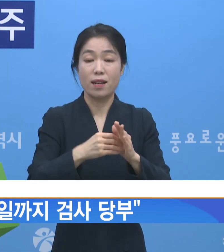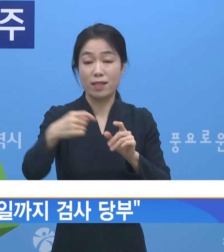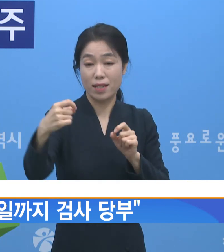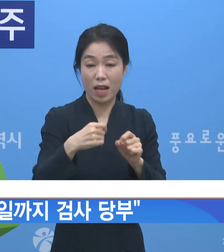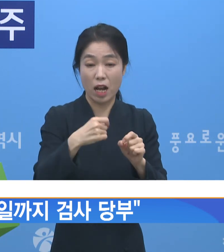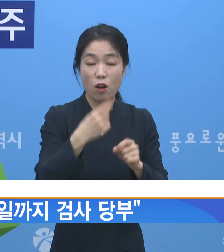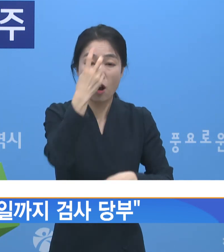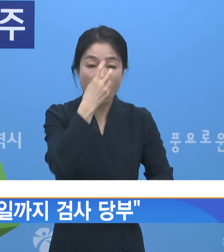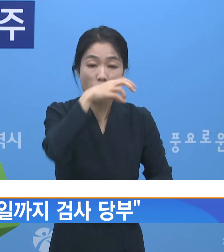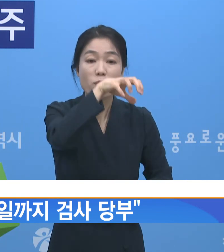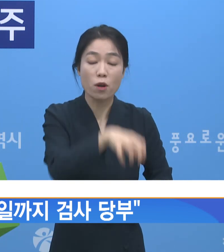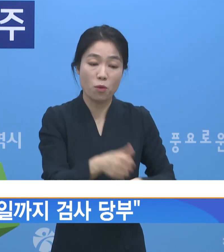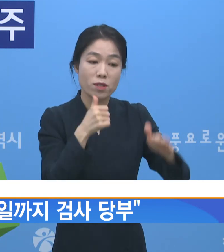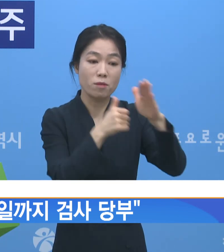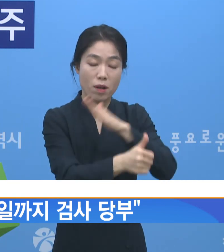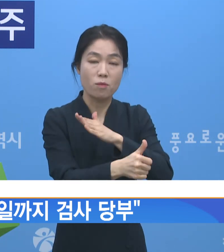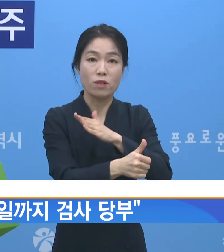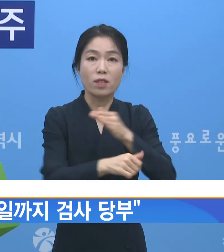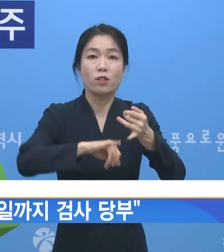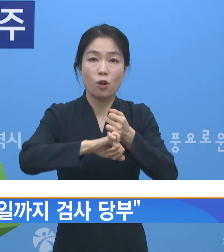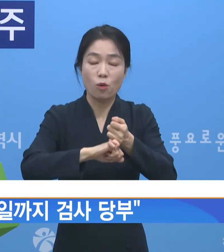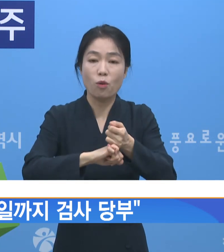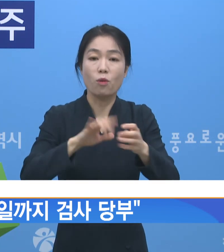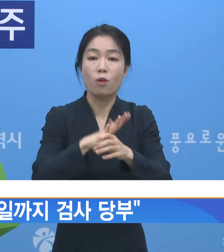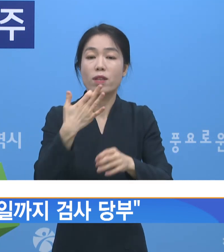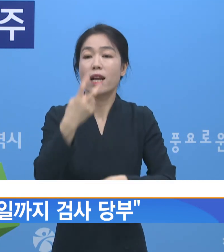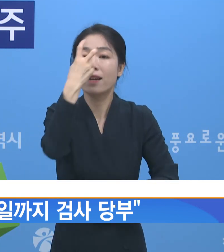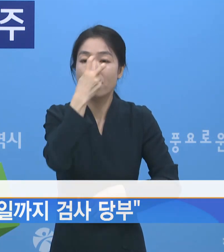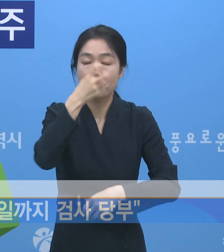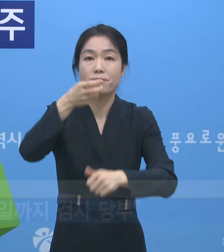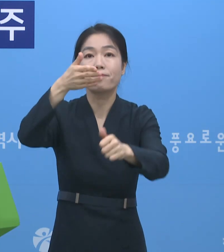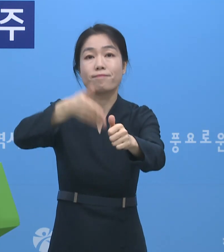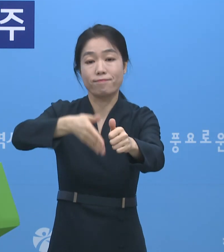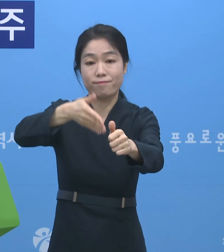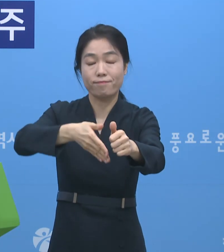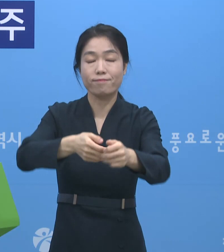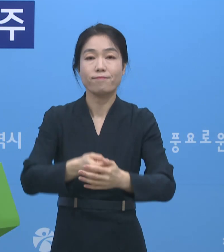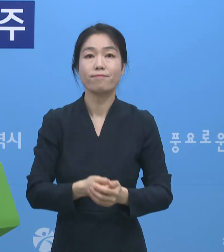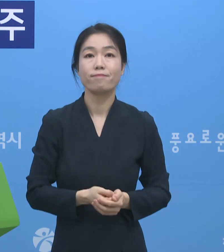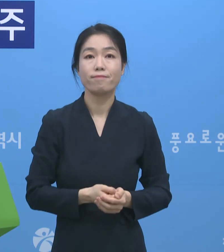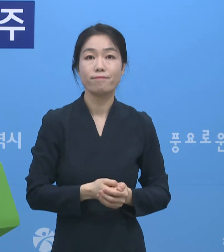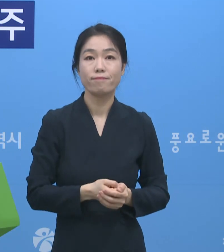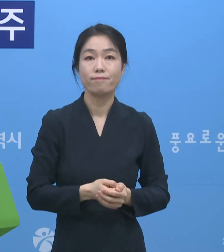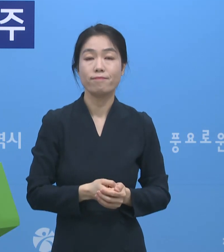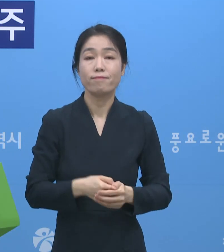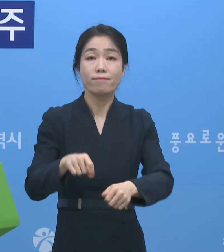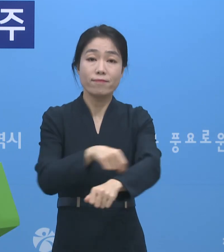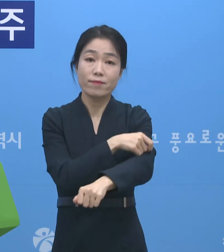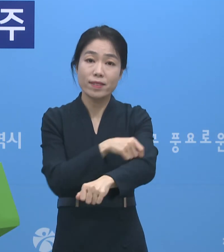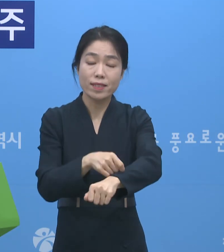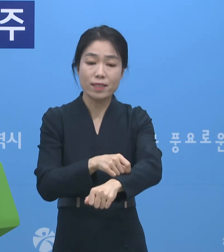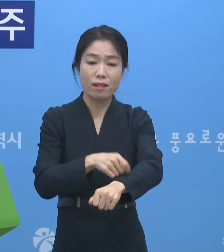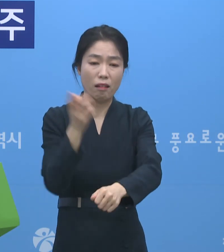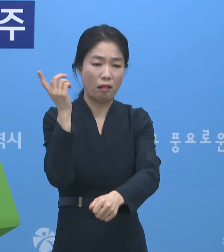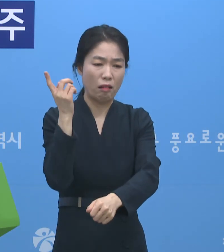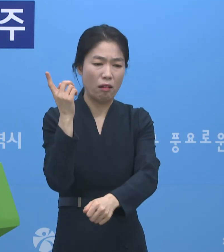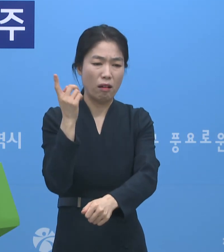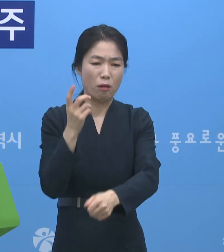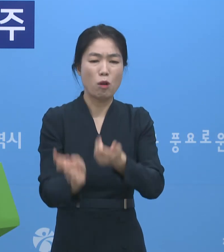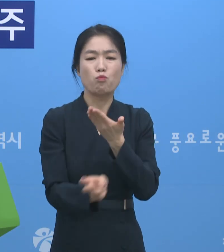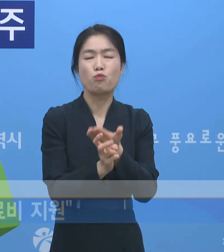가까운 선별진료소에서 코로나19 검사를 받기 바랍니다. 특히 무자격